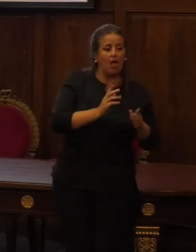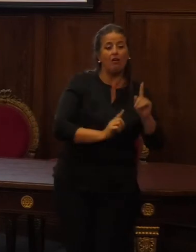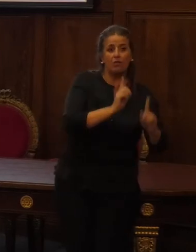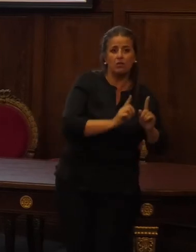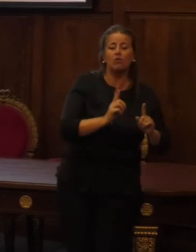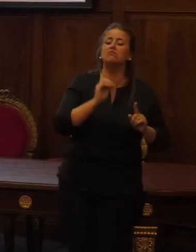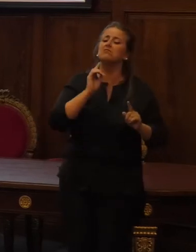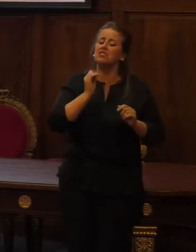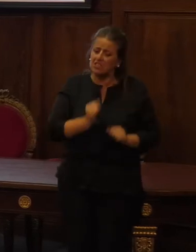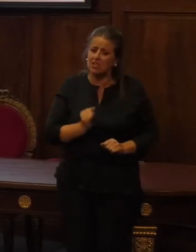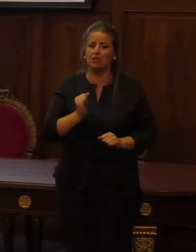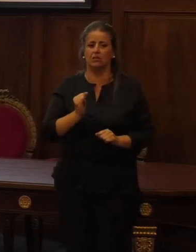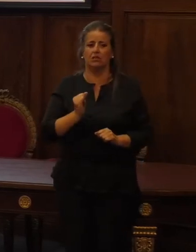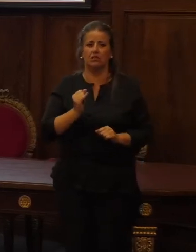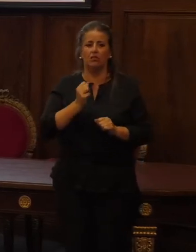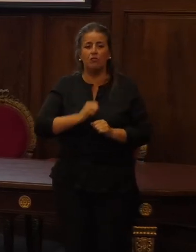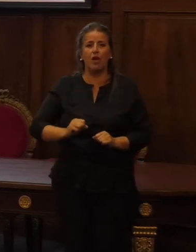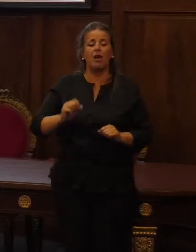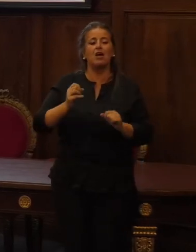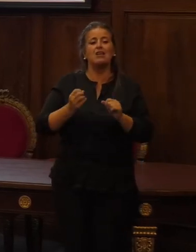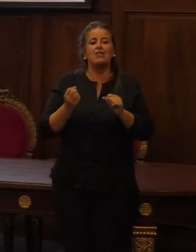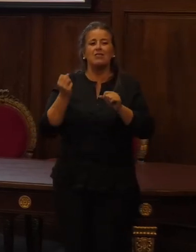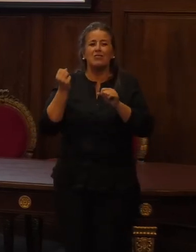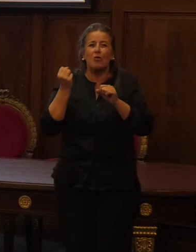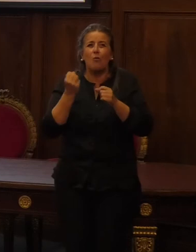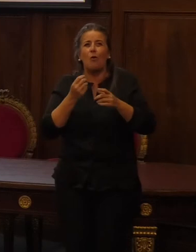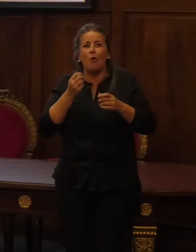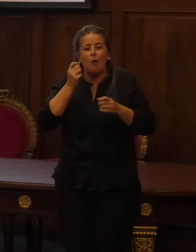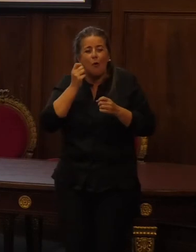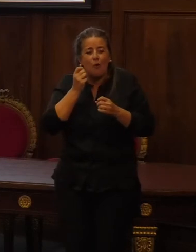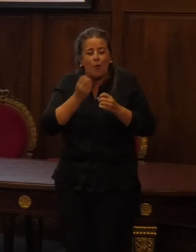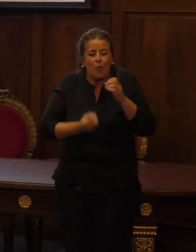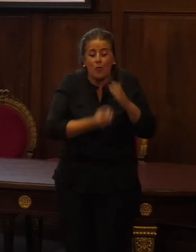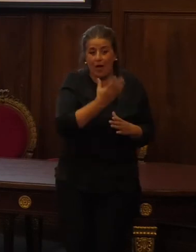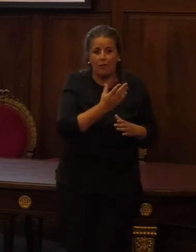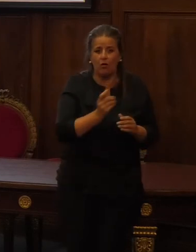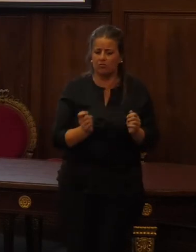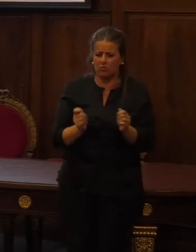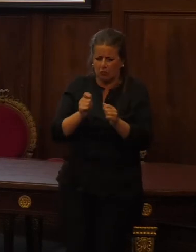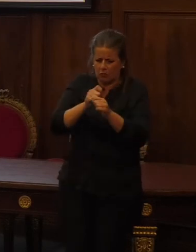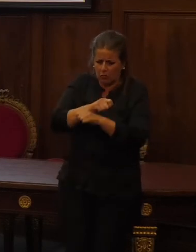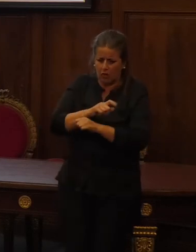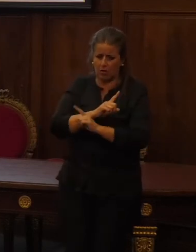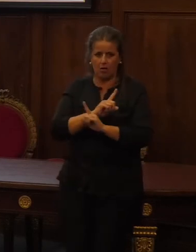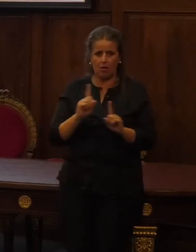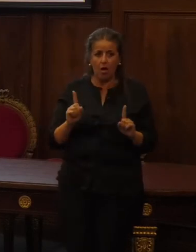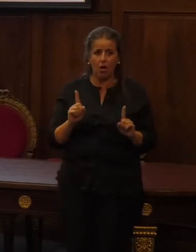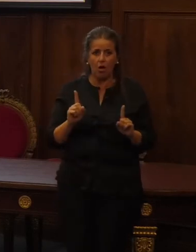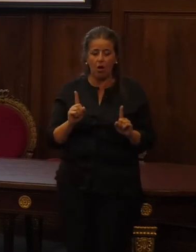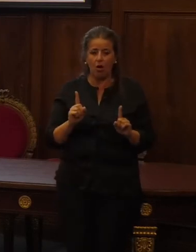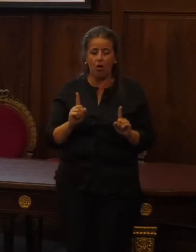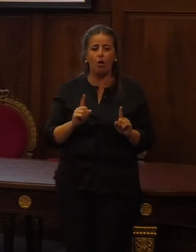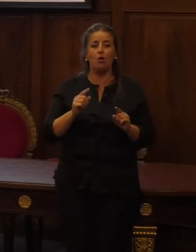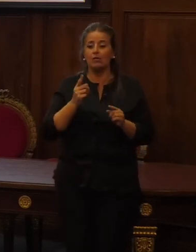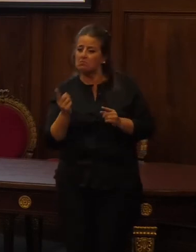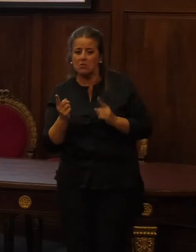fue una creación. Y eso es algo que nos cuesta entender. No fue una transformación del IPUR en facultad. Fue